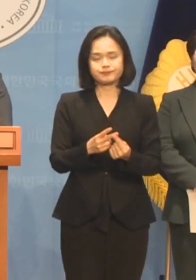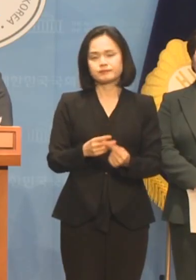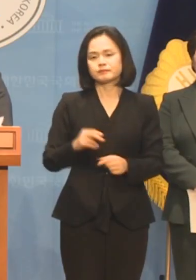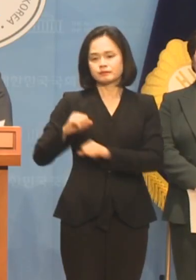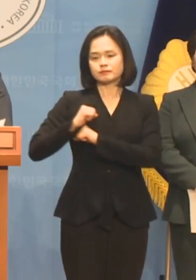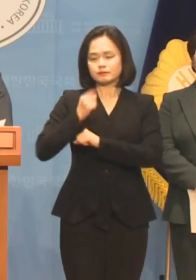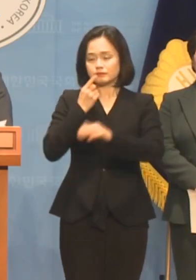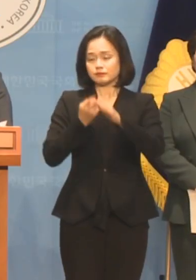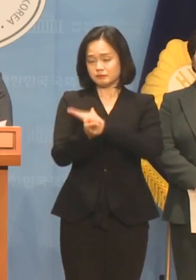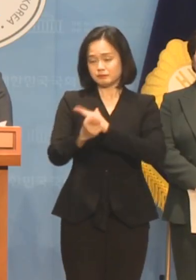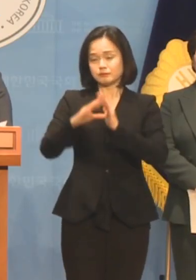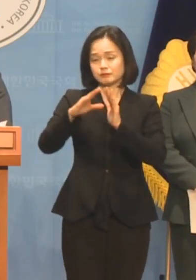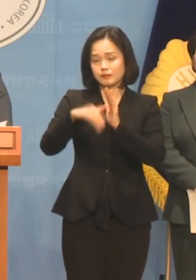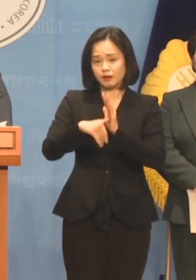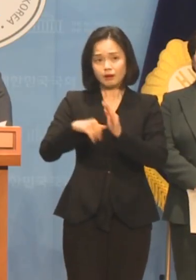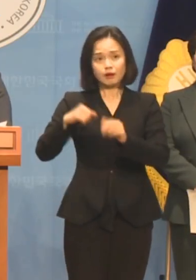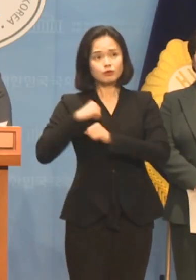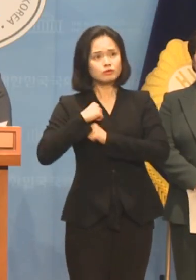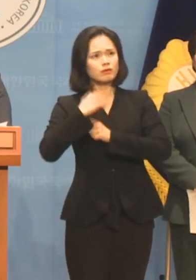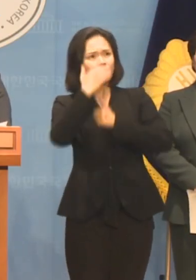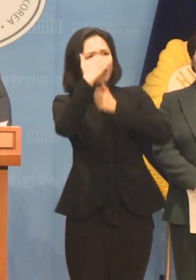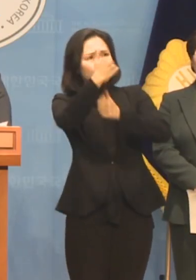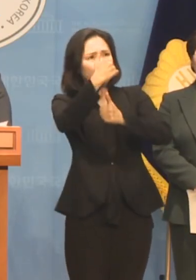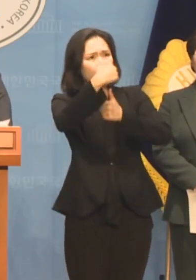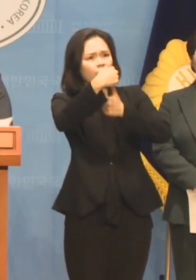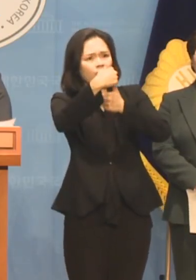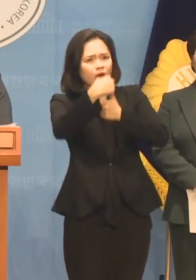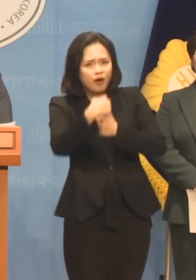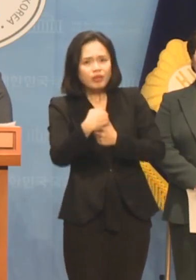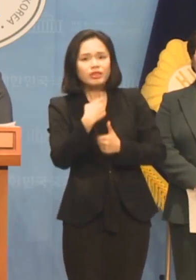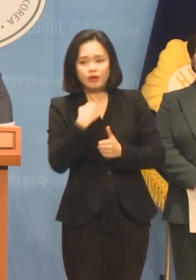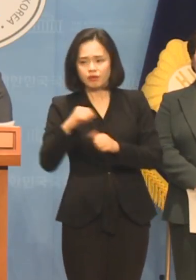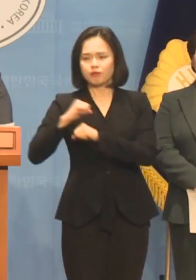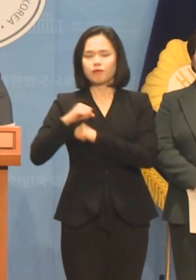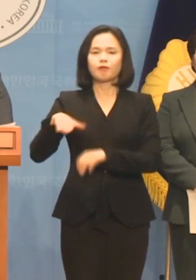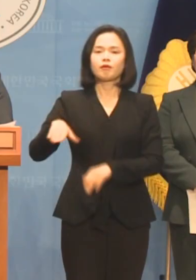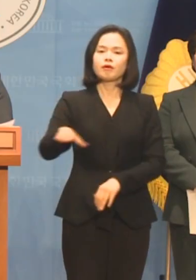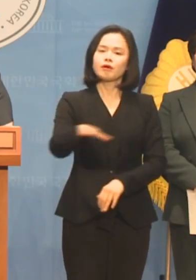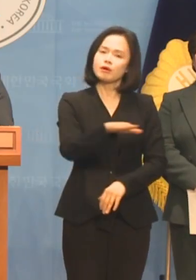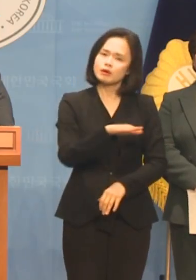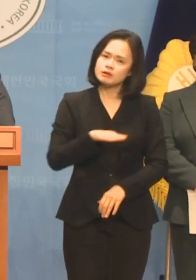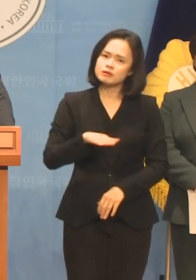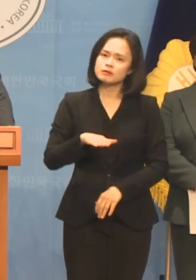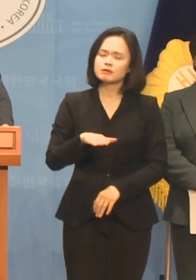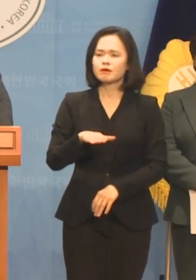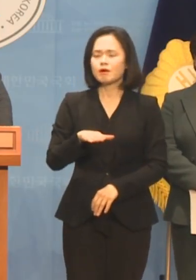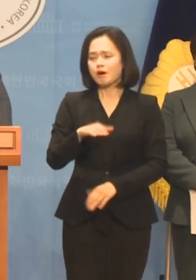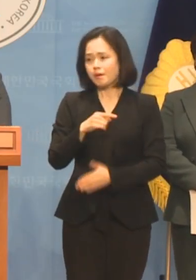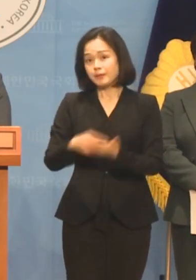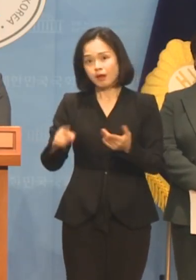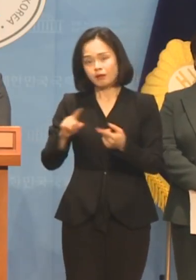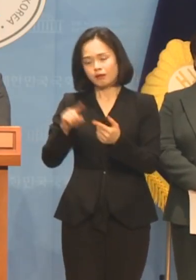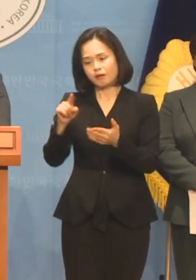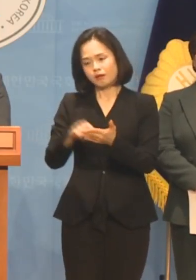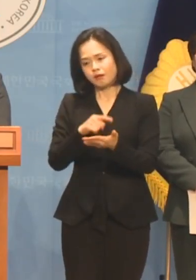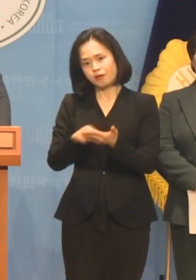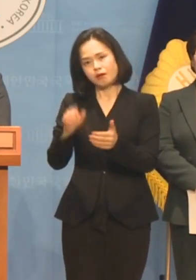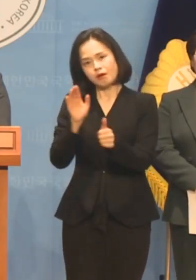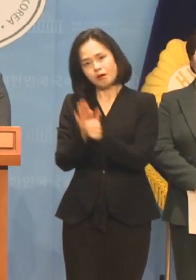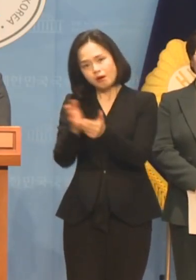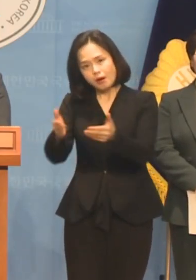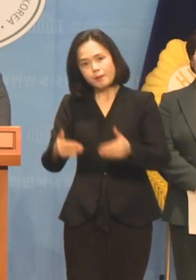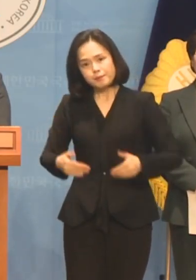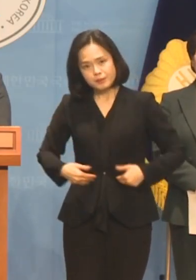계엄 과정을 지켜본 장병들의 도덕적 손상에 대해 국방부와 보건복지부는 필요한 경우 장병들의